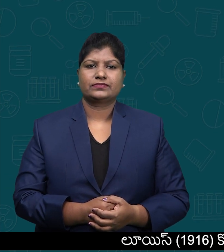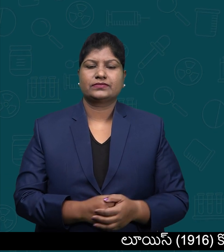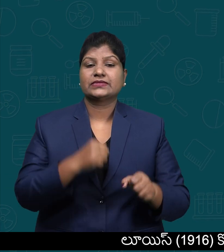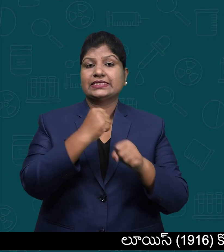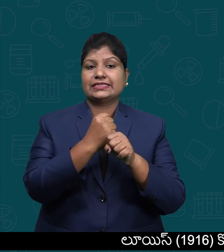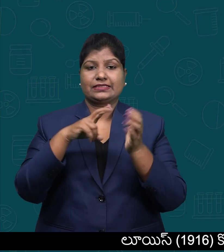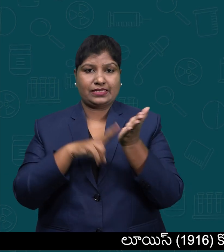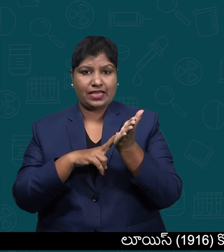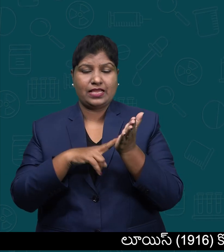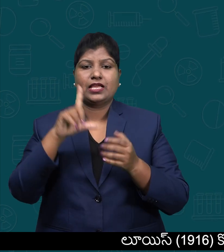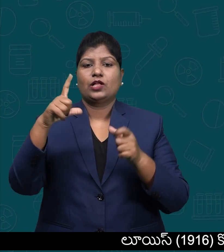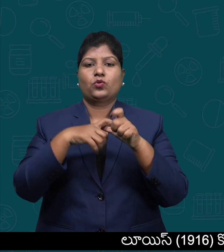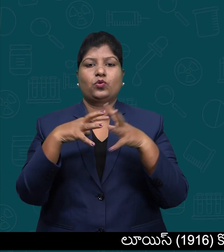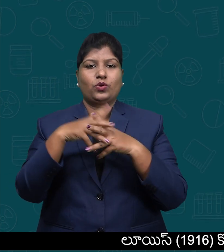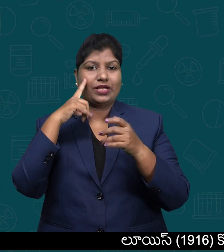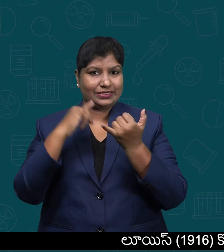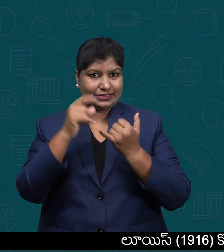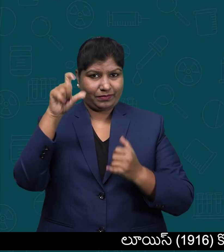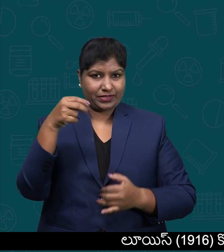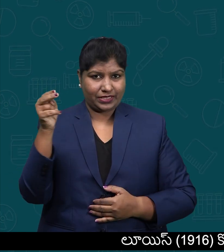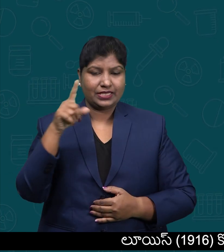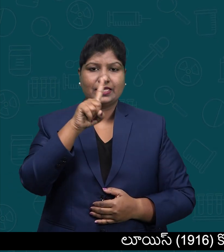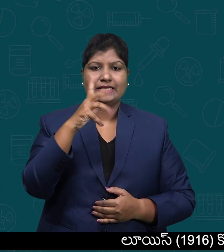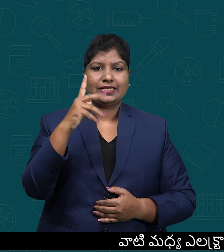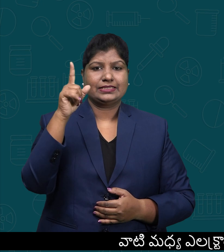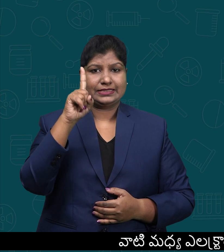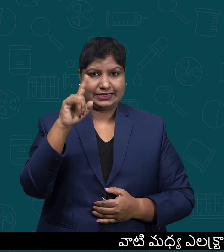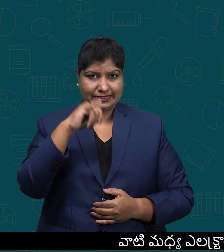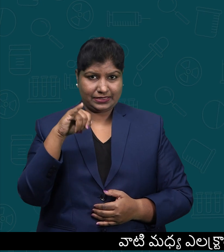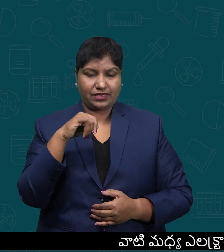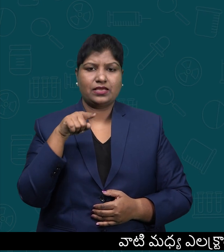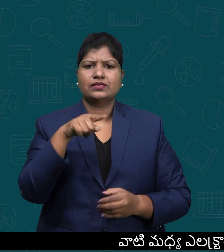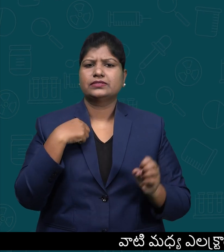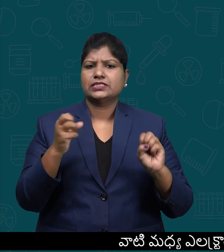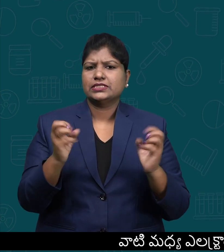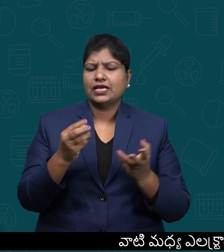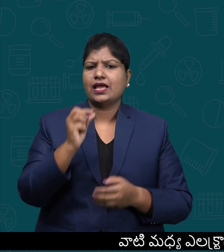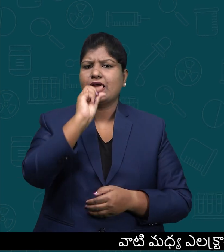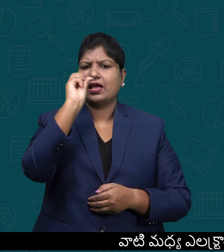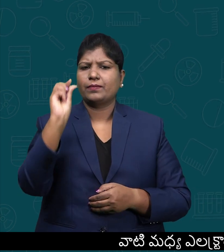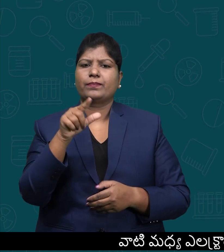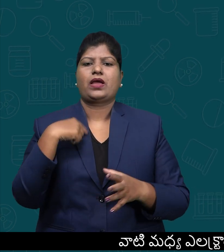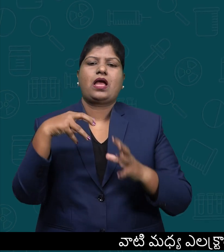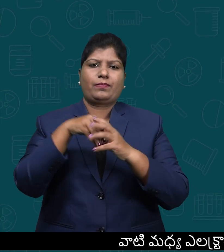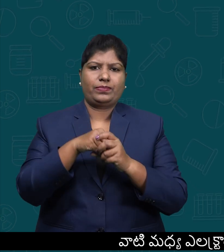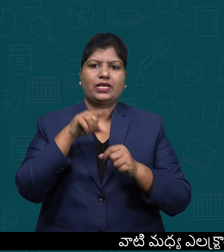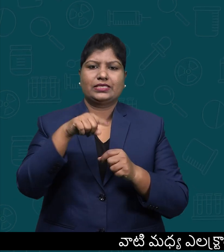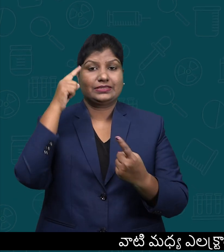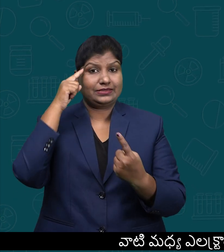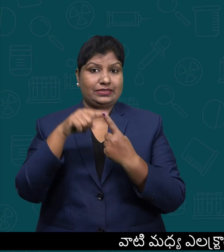లూయిస్ 1916 కొన్ని మూలకాల పరమాణువులు వాటి మధ్య ఎలక్ట్రాన్ల బదిలీ లేకుండా